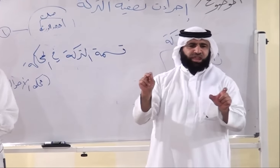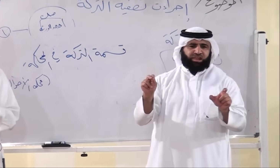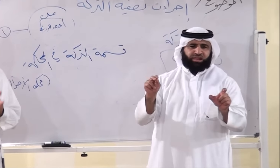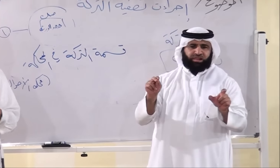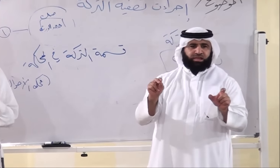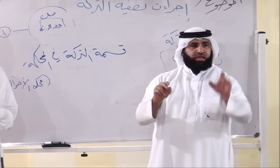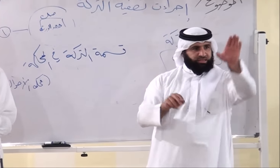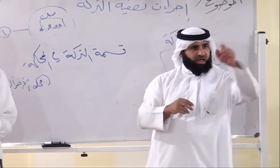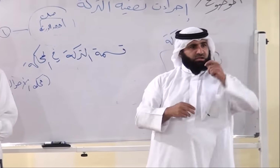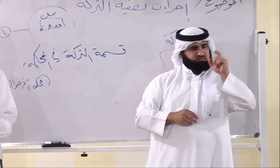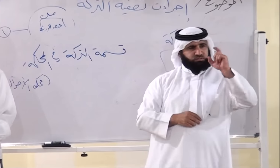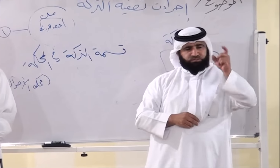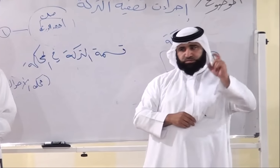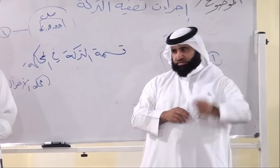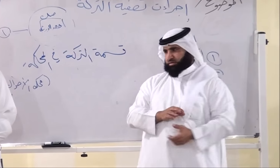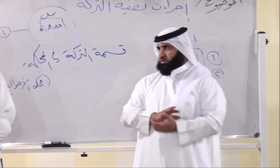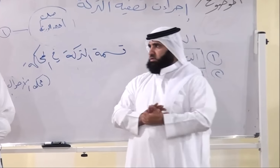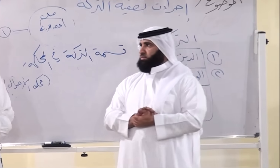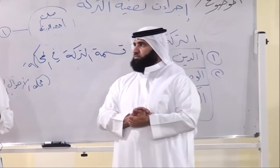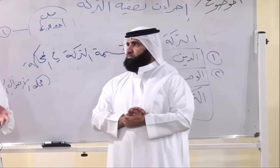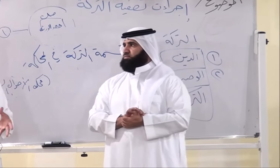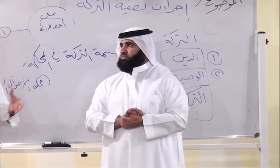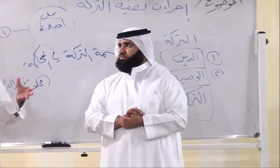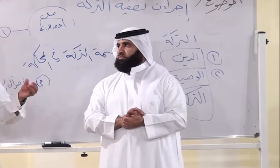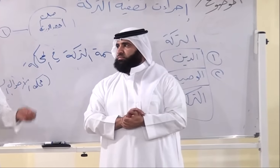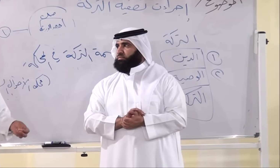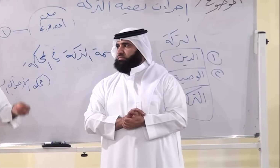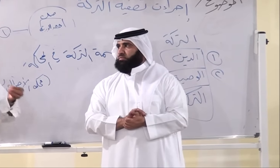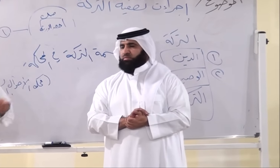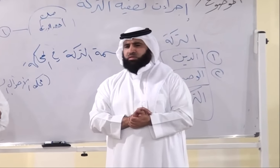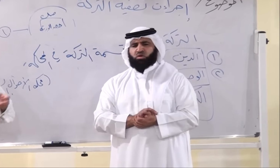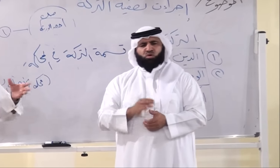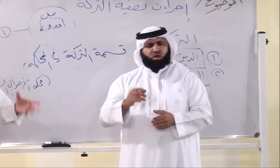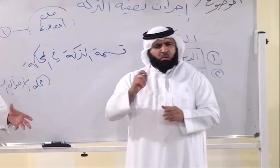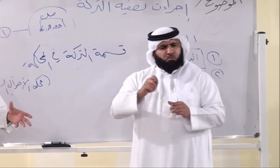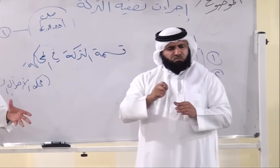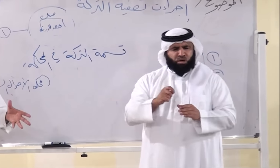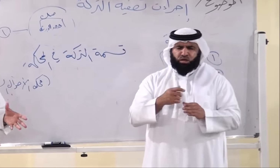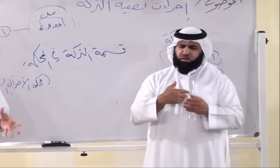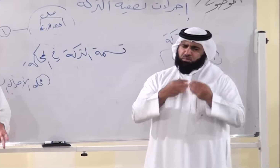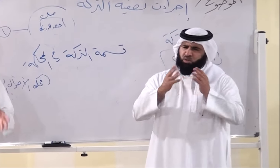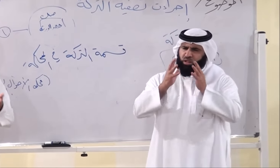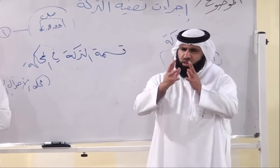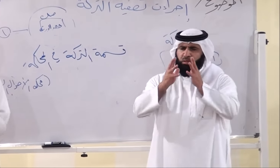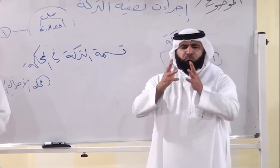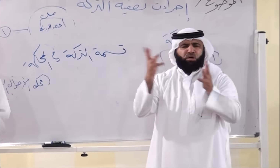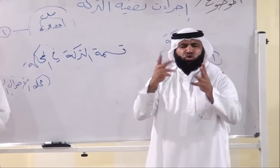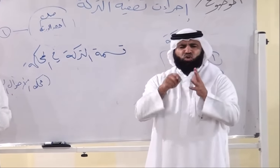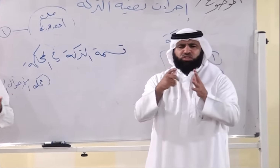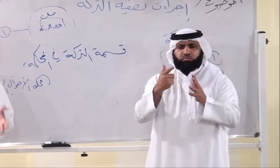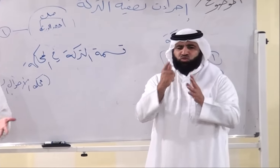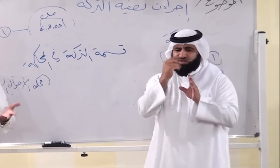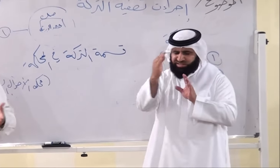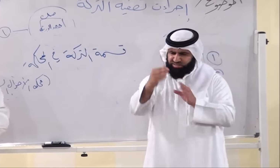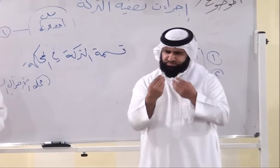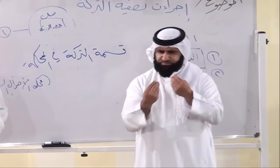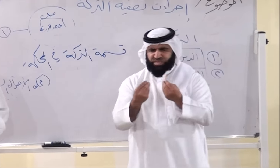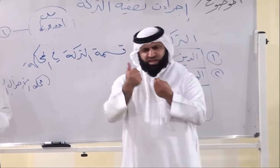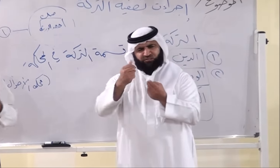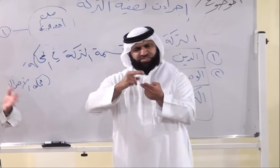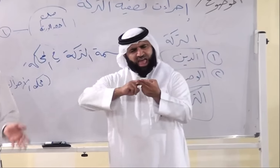أمر تتمنى وتحبه اللي هو أن الورثة يا ورثة اتفقوا على حل في تصفية تركتكم، وش تبون؟ وش